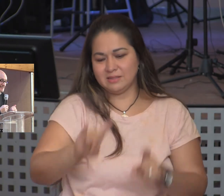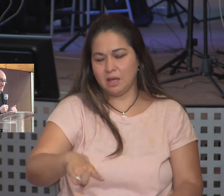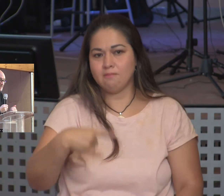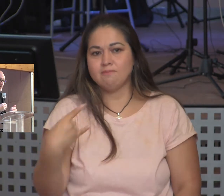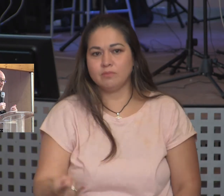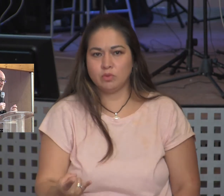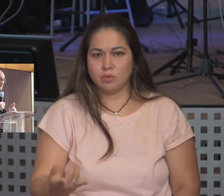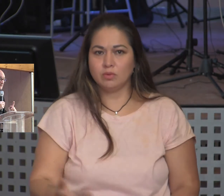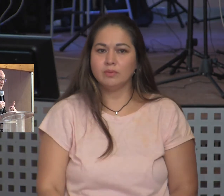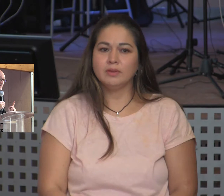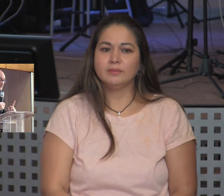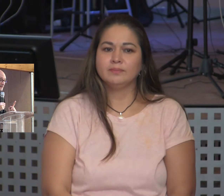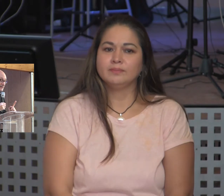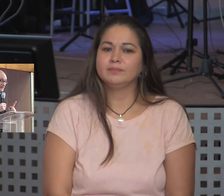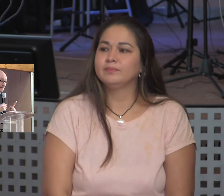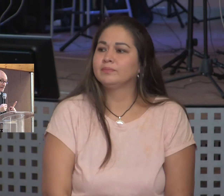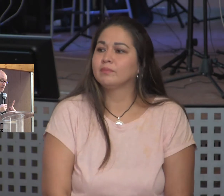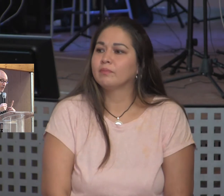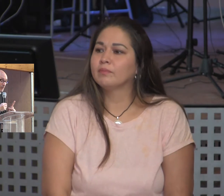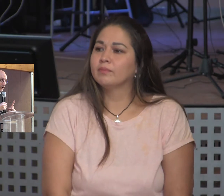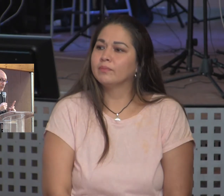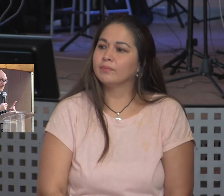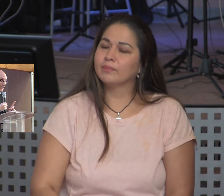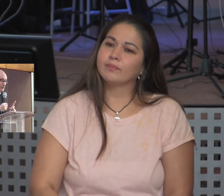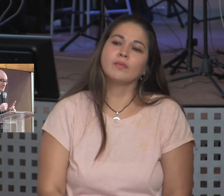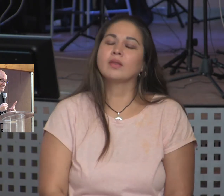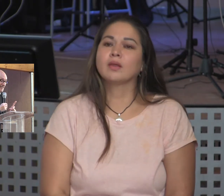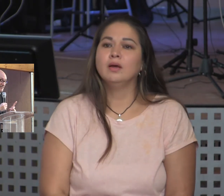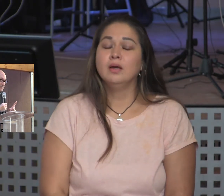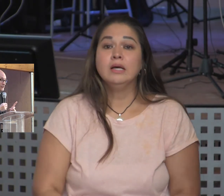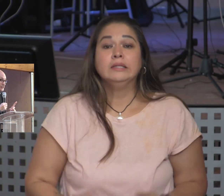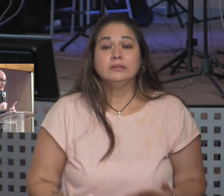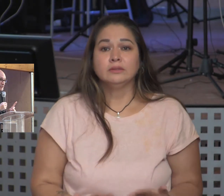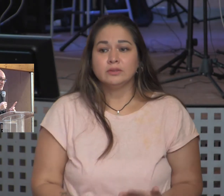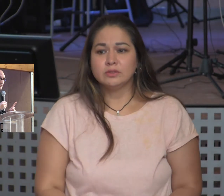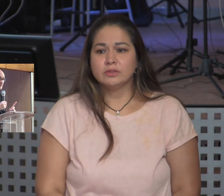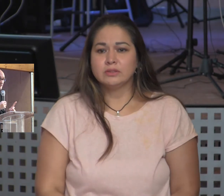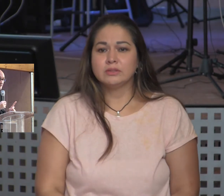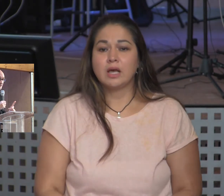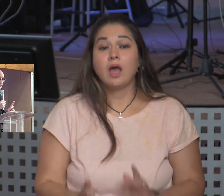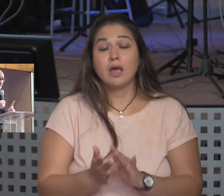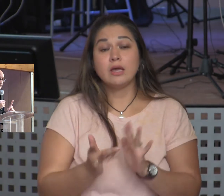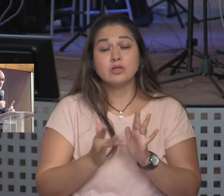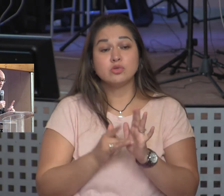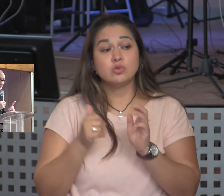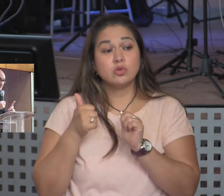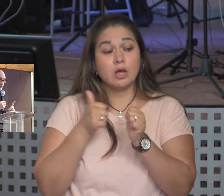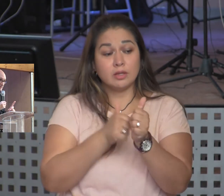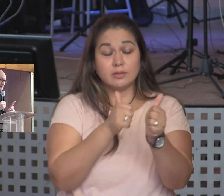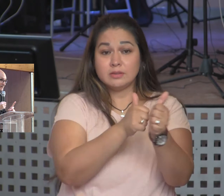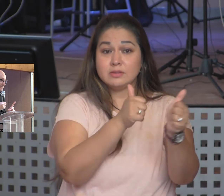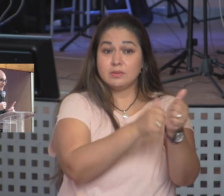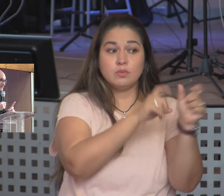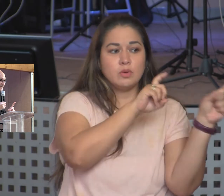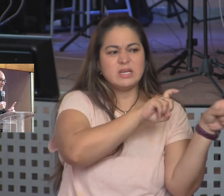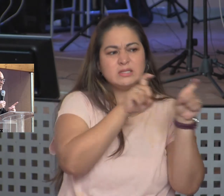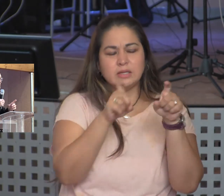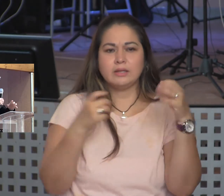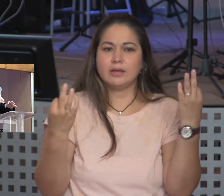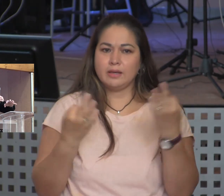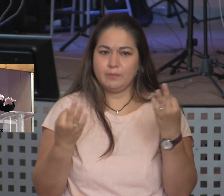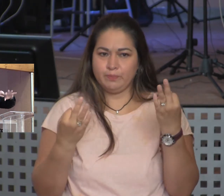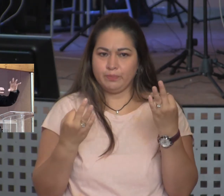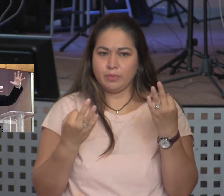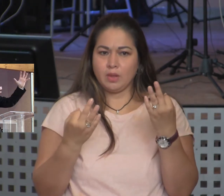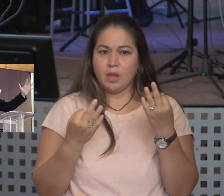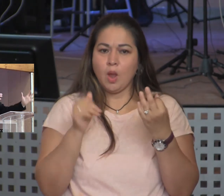Les enseña cómo conocer los misterios. sin